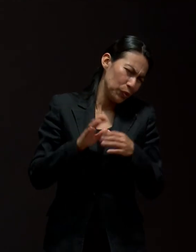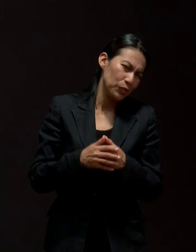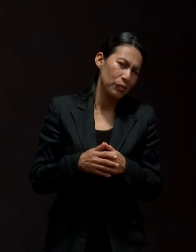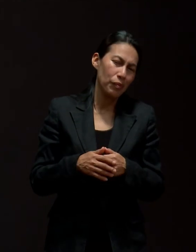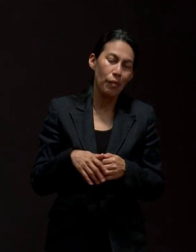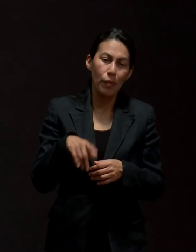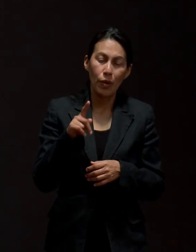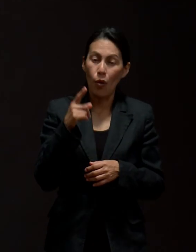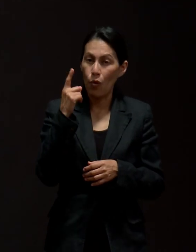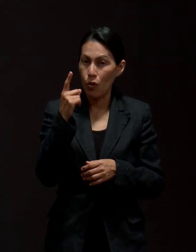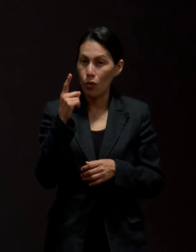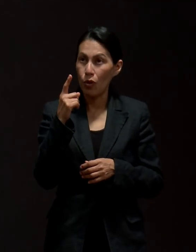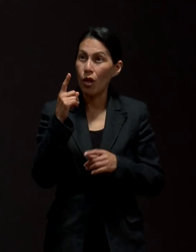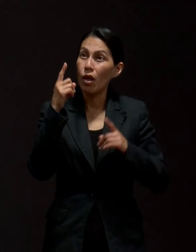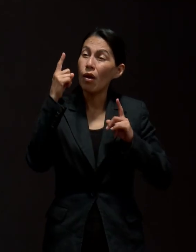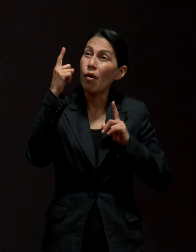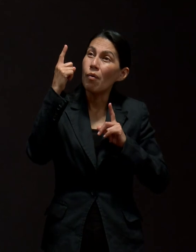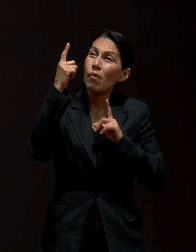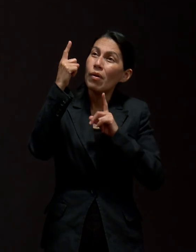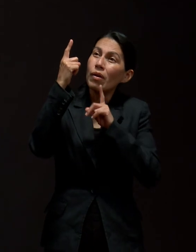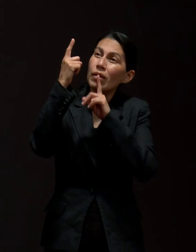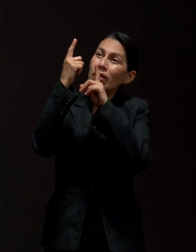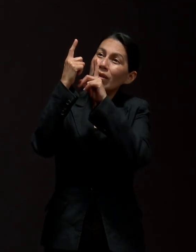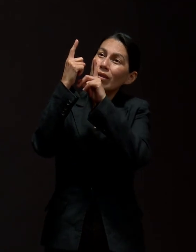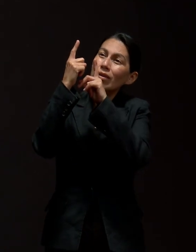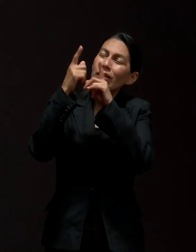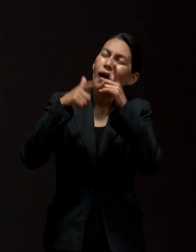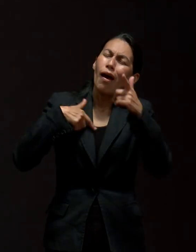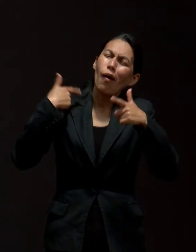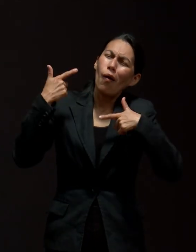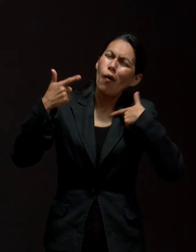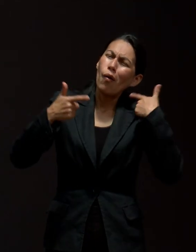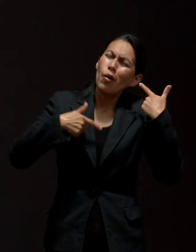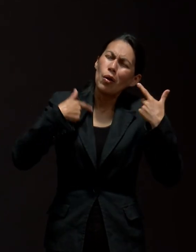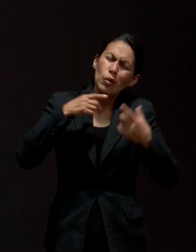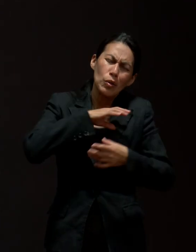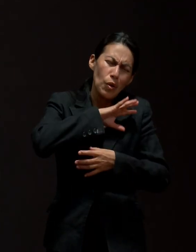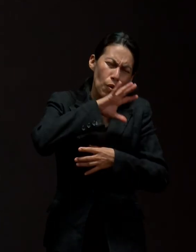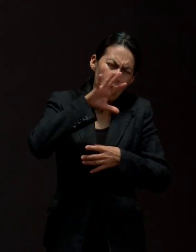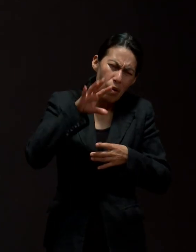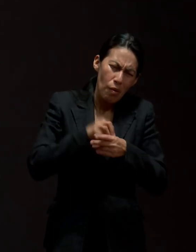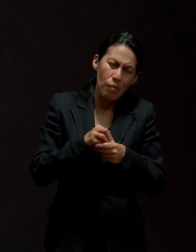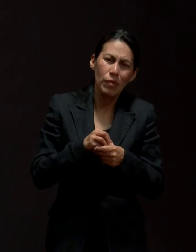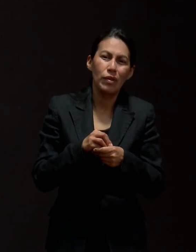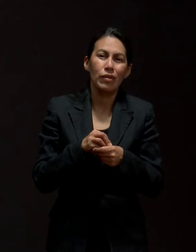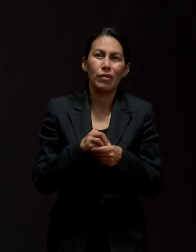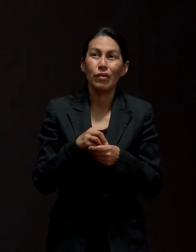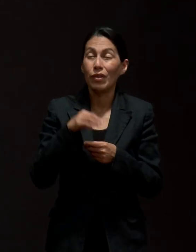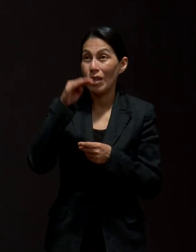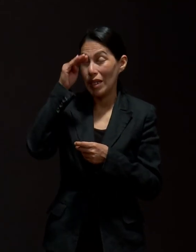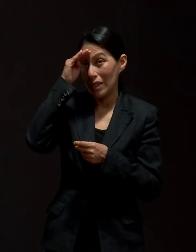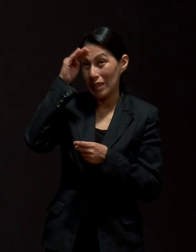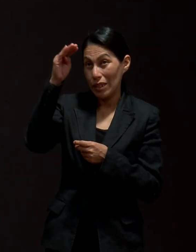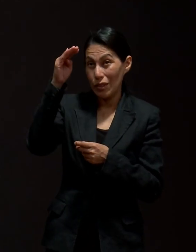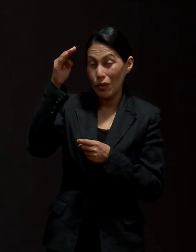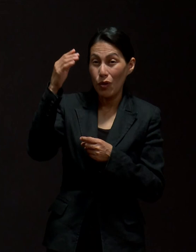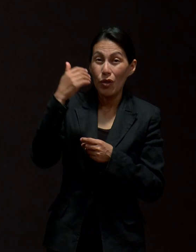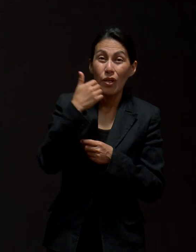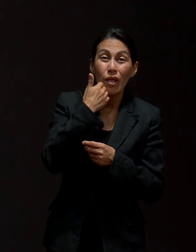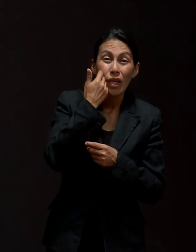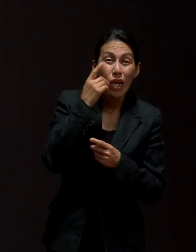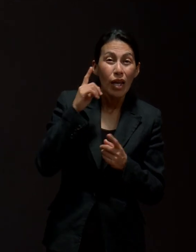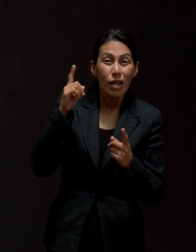dice, en su presencia hay plenitud de gozo. El Señor nos quiere llenar de su